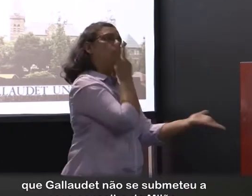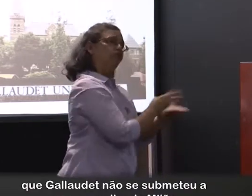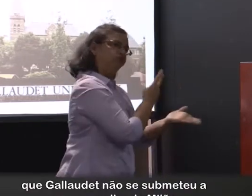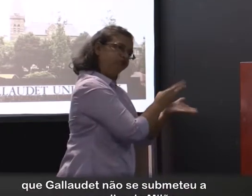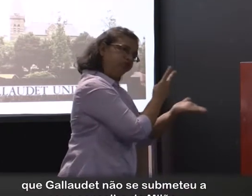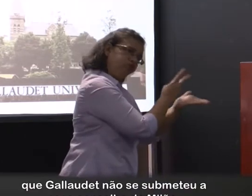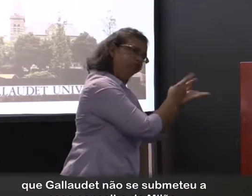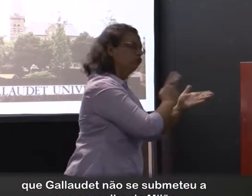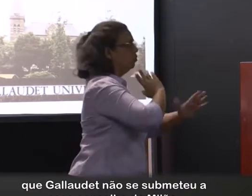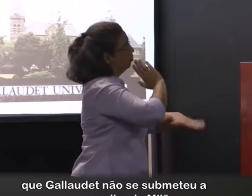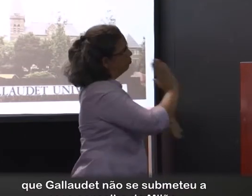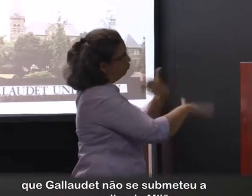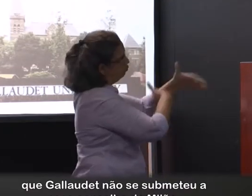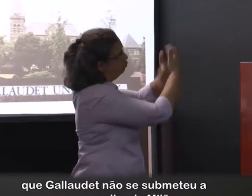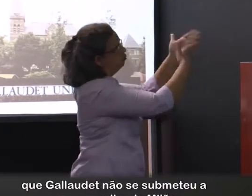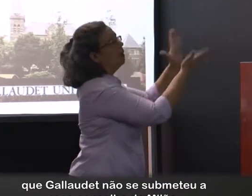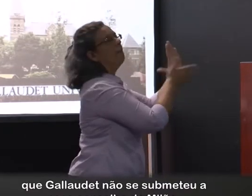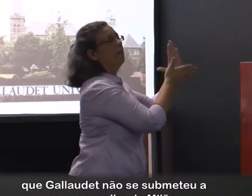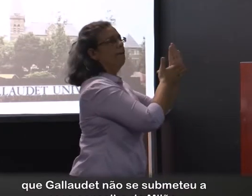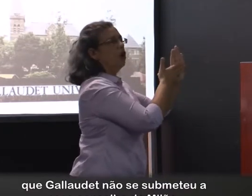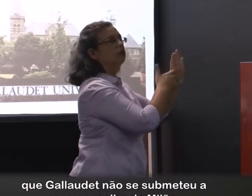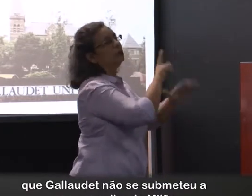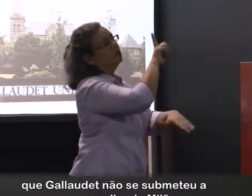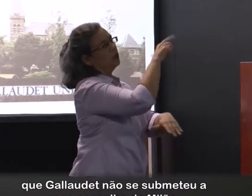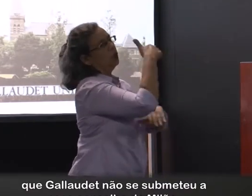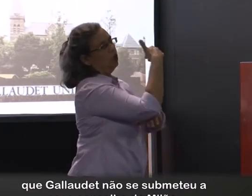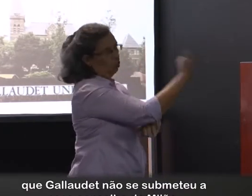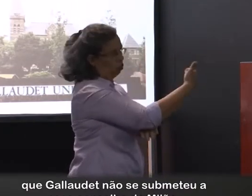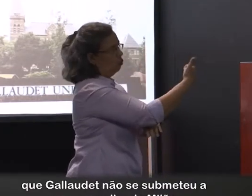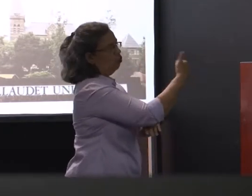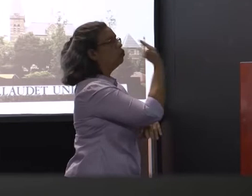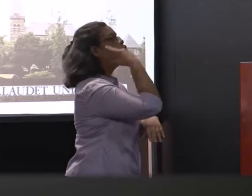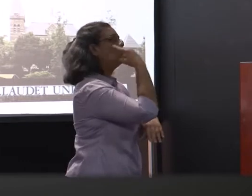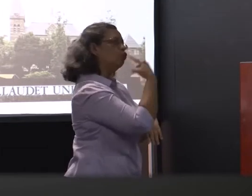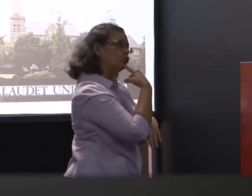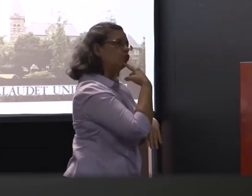Gallaudet não se submeteu a esse Conselho de Milão.